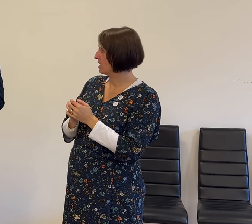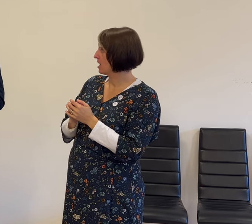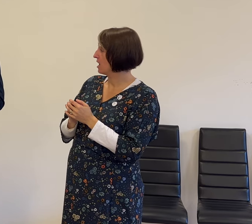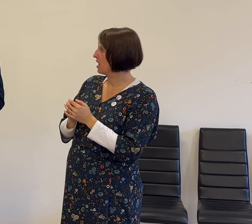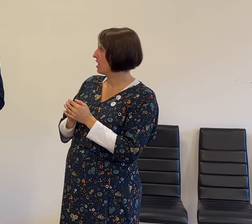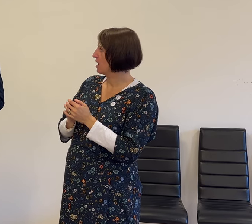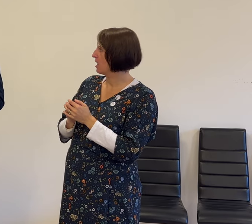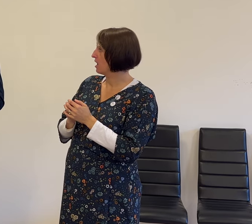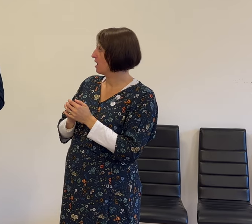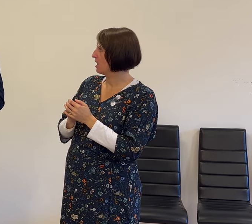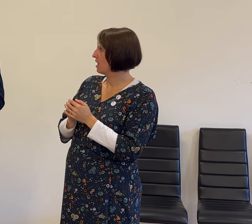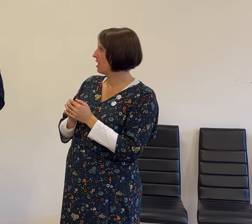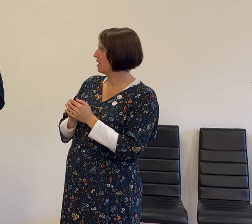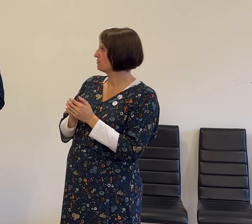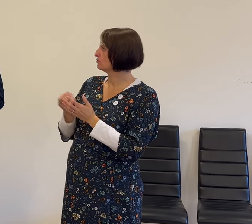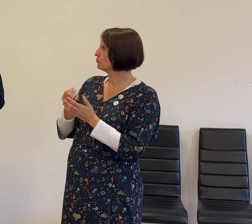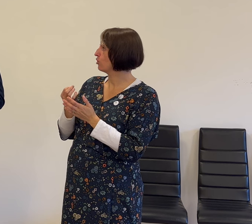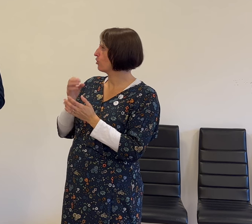Goliáše?